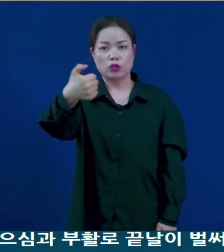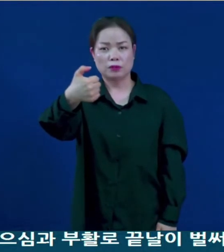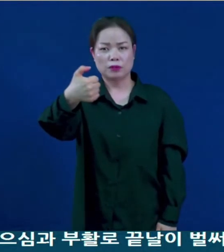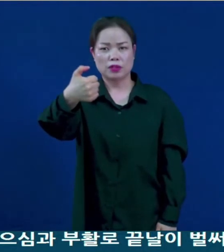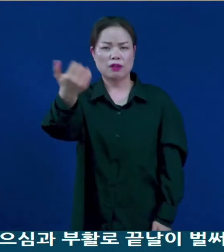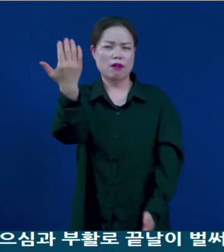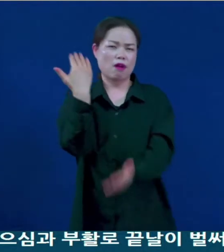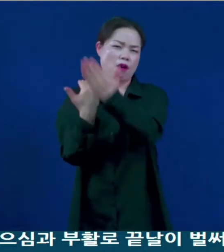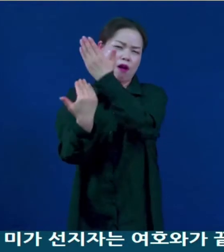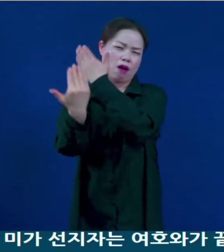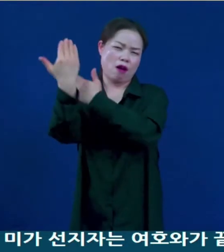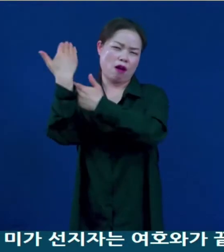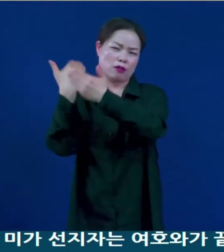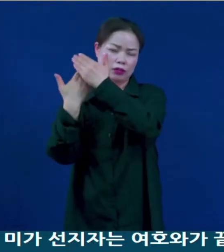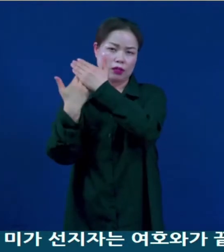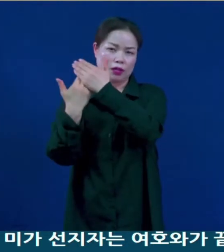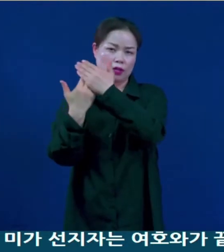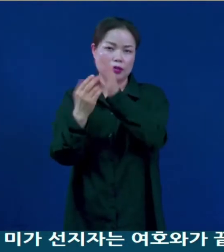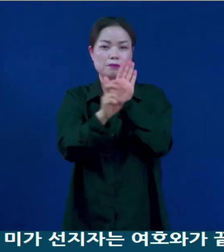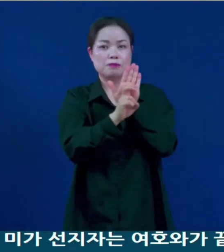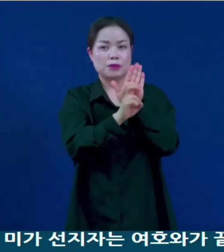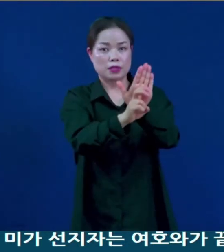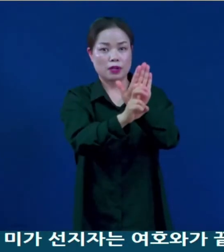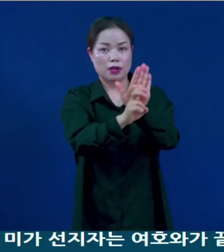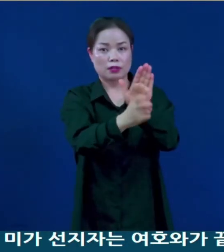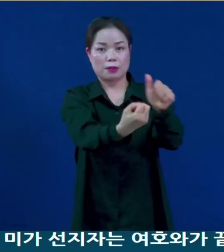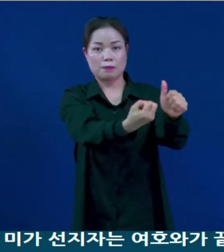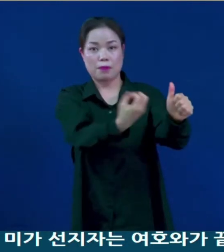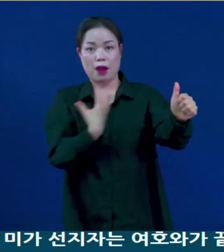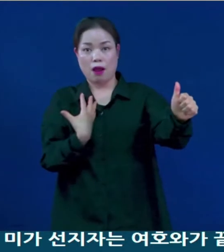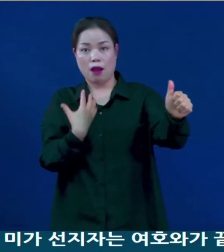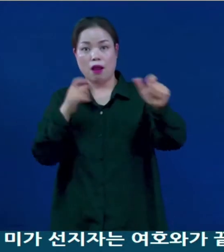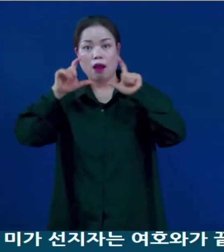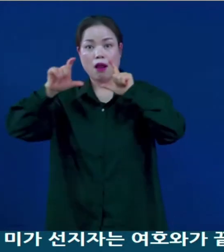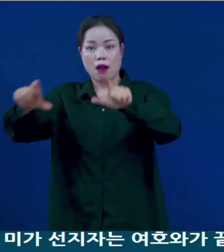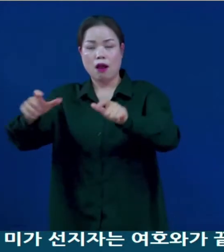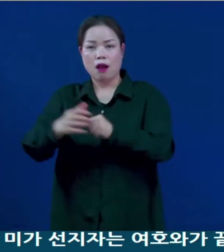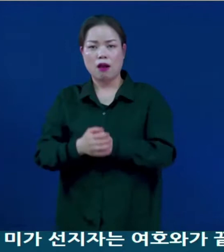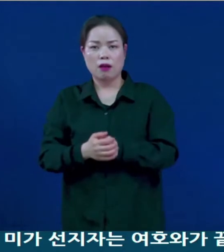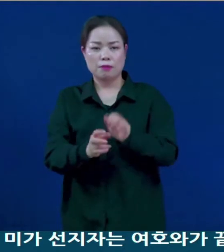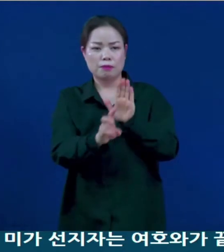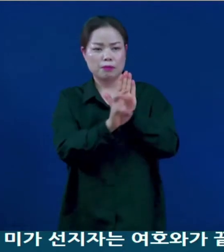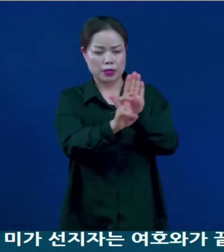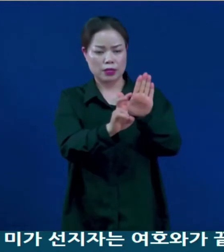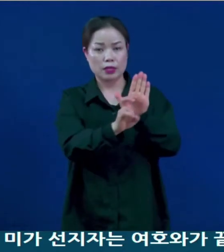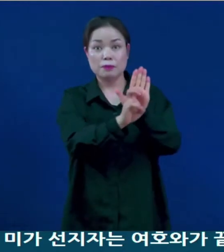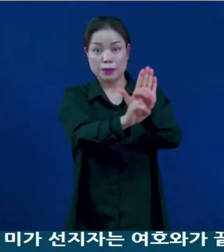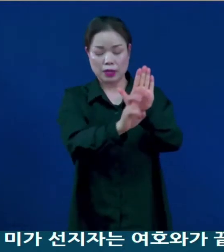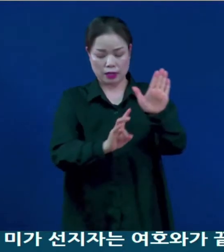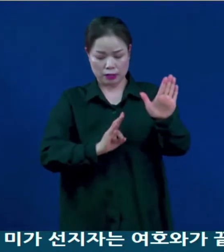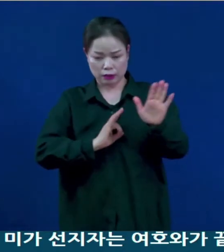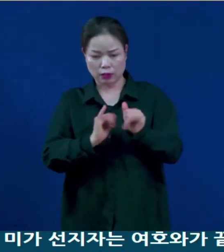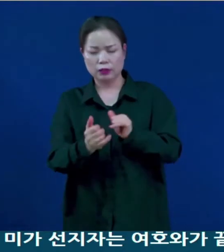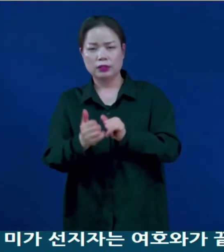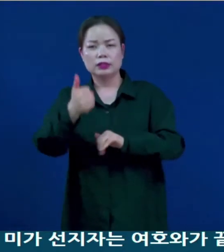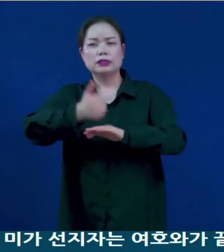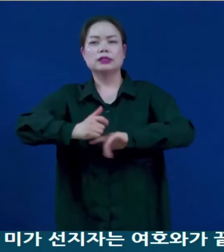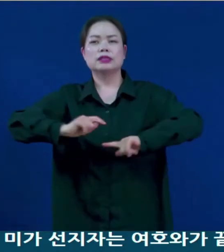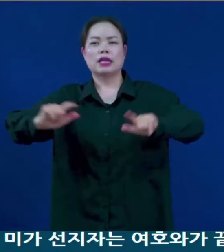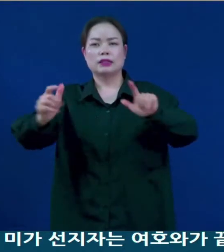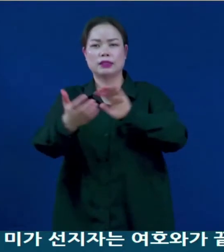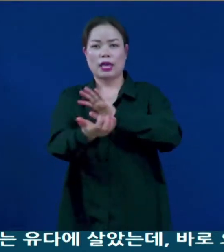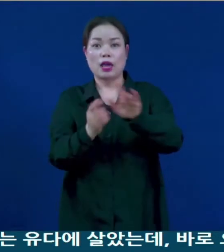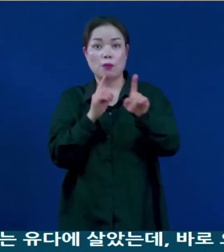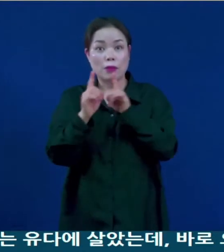2750년이나 전에 이 말씀을 선포했습니다. 오래전 미가 선지자가 끝날에 있을 일들을 알려준 이